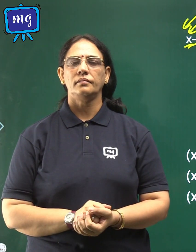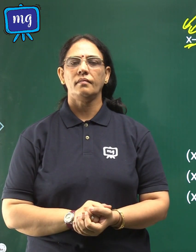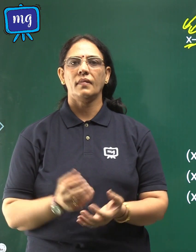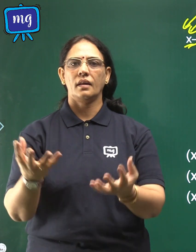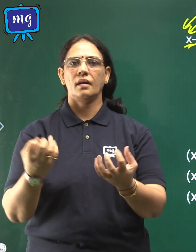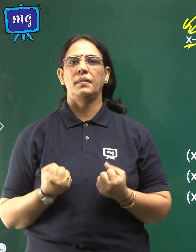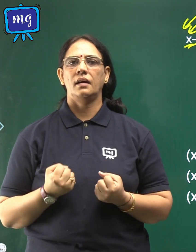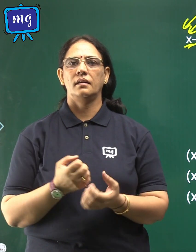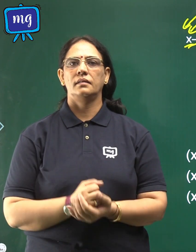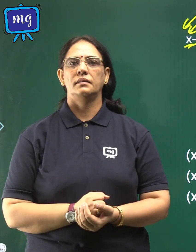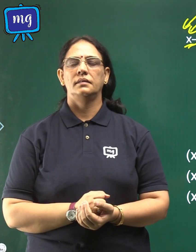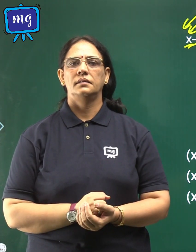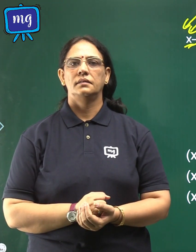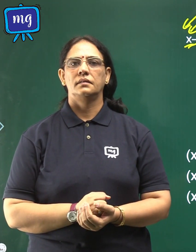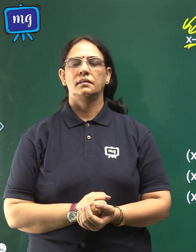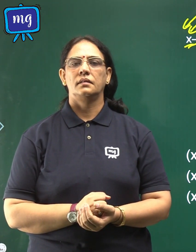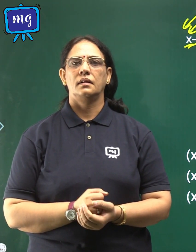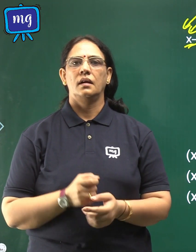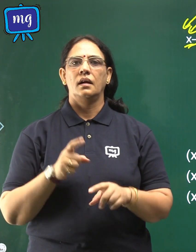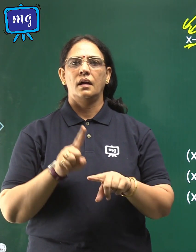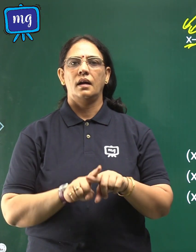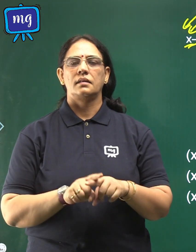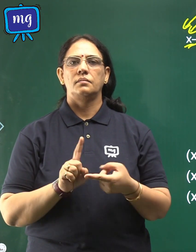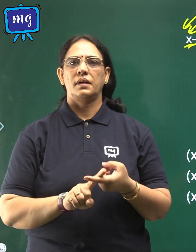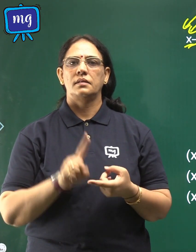क्या मिला एक्स प्लस वन।